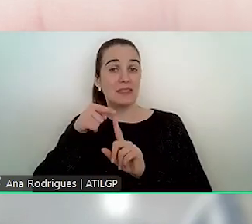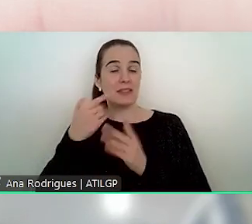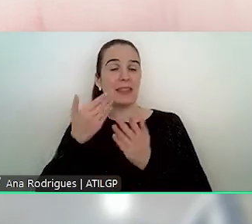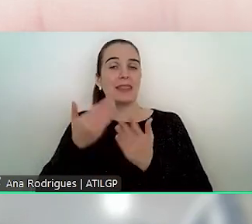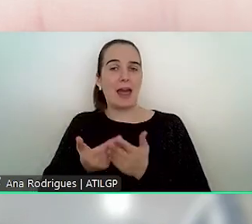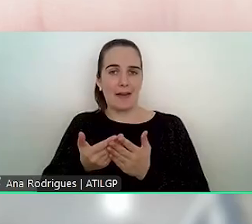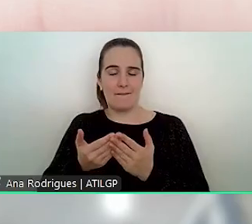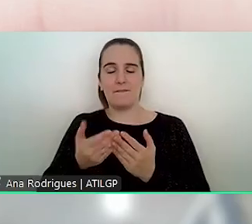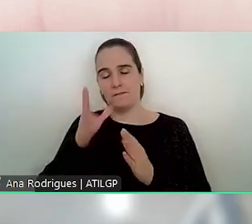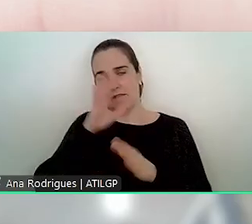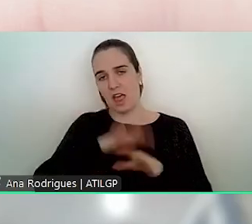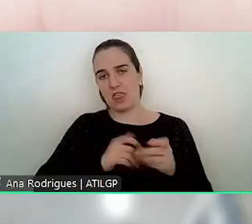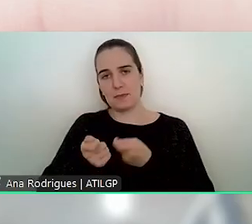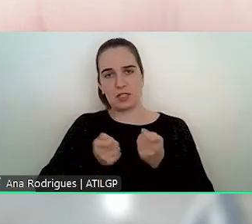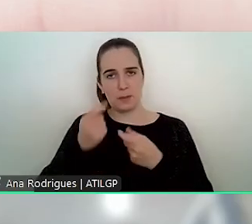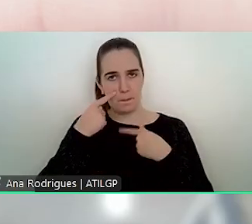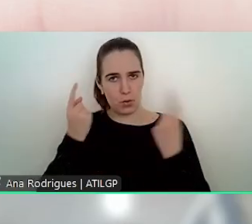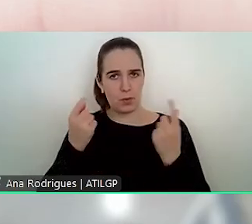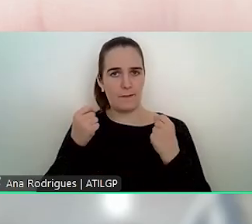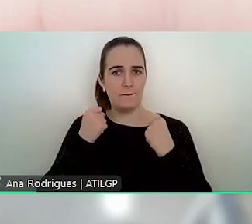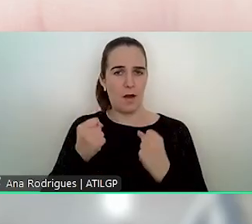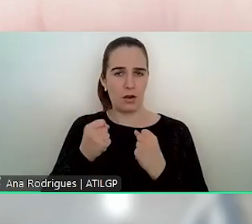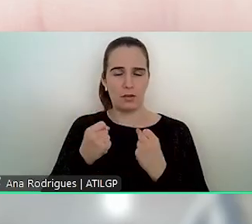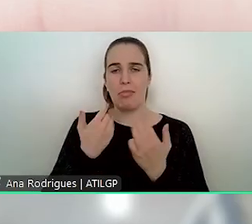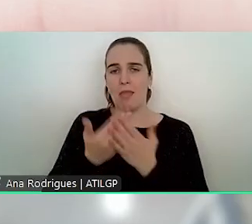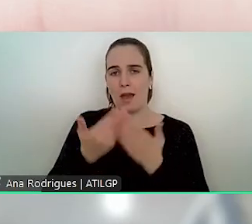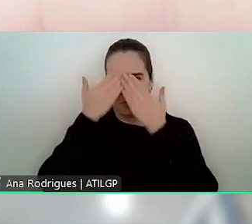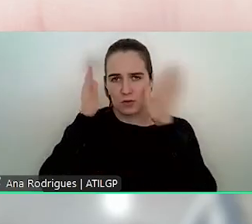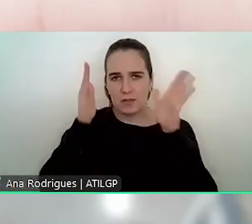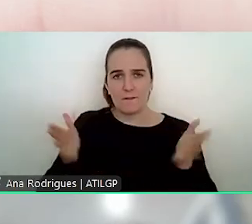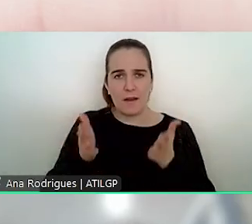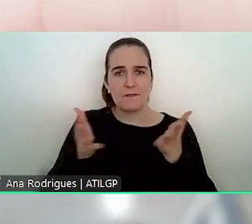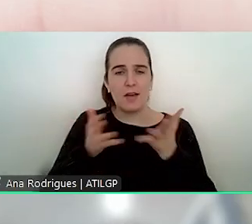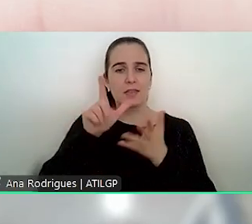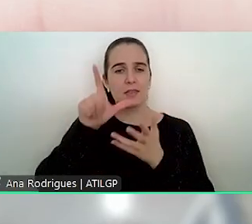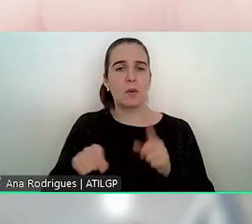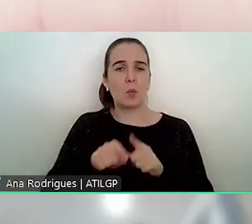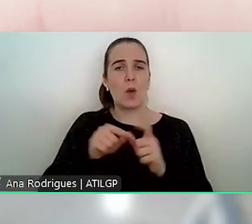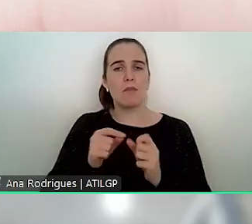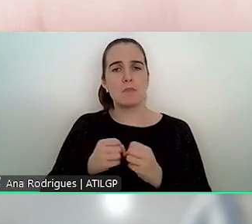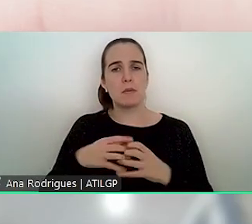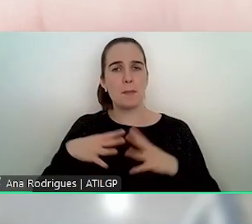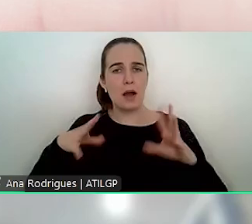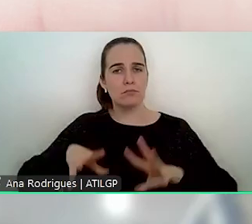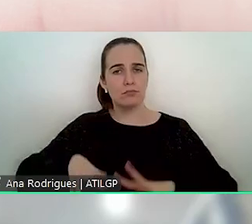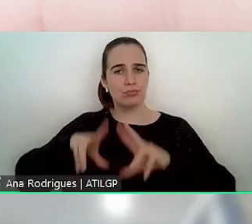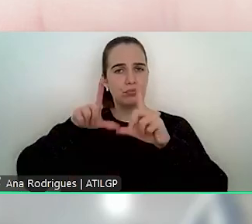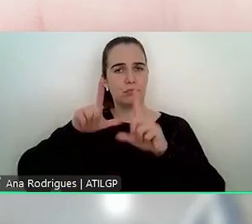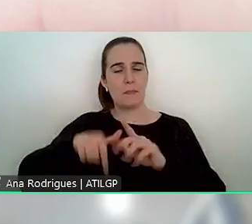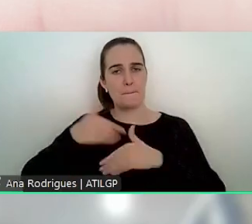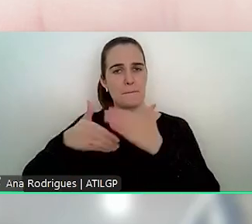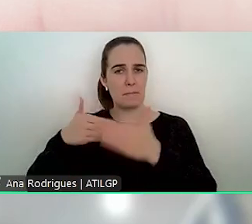intuito de reforçar a democracia e de promover um crescimento que é mais inclusivo.